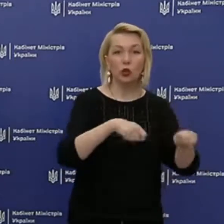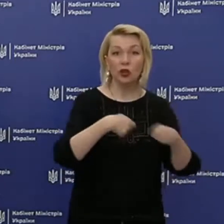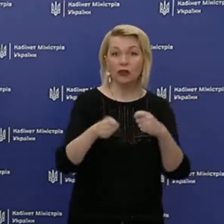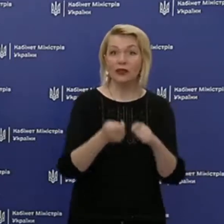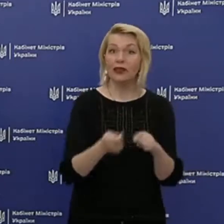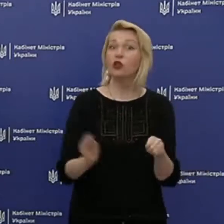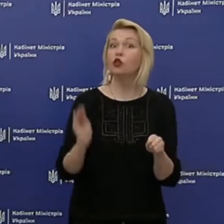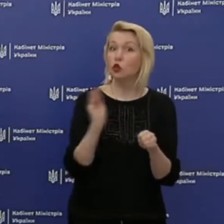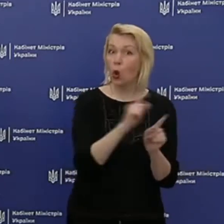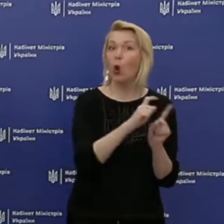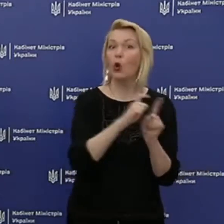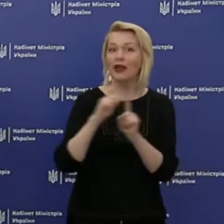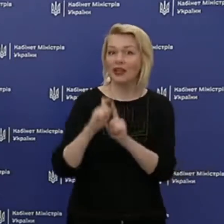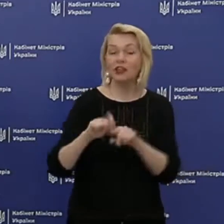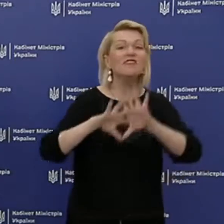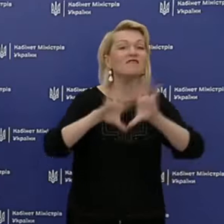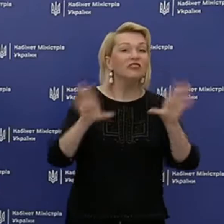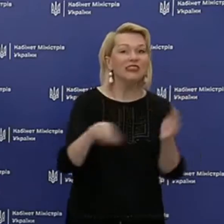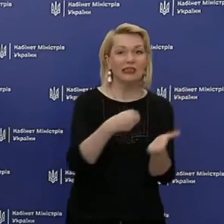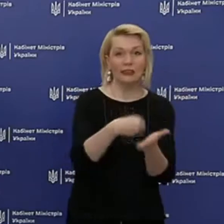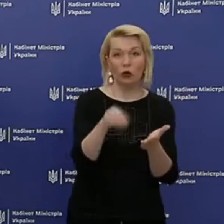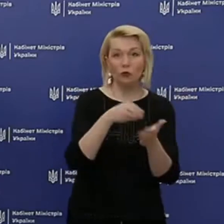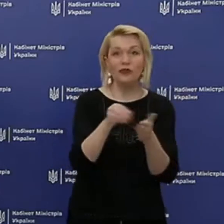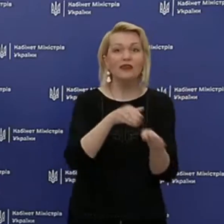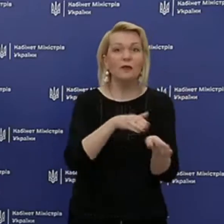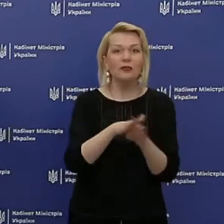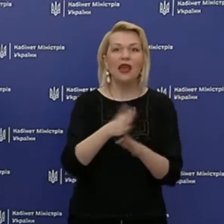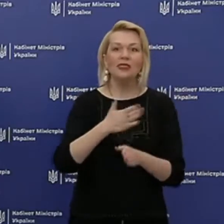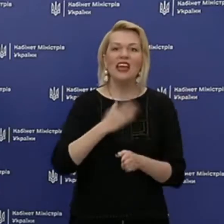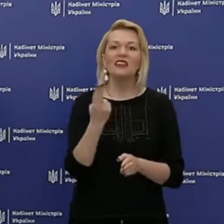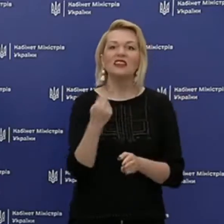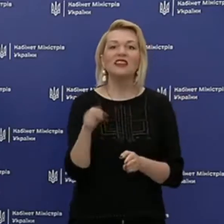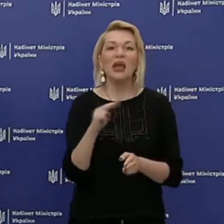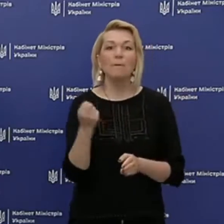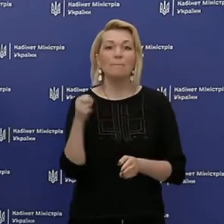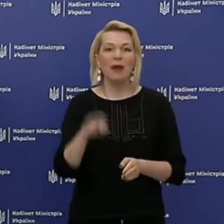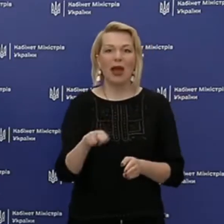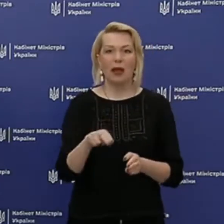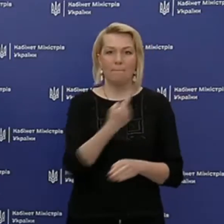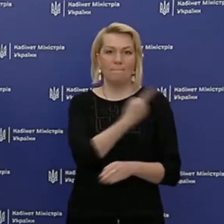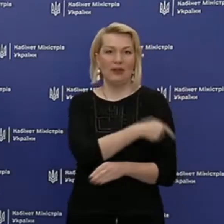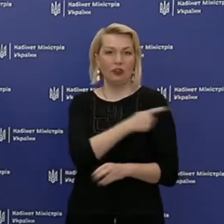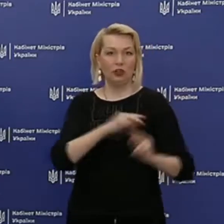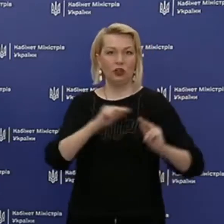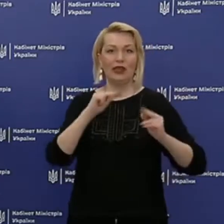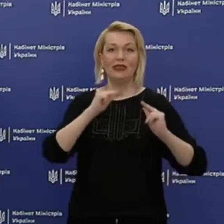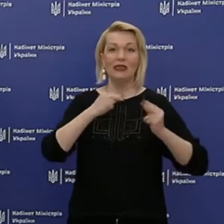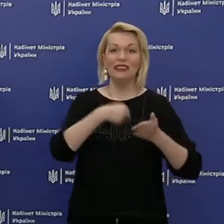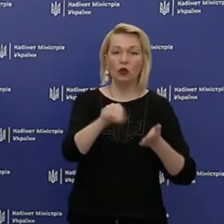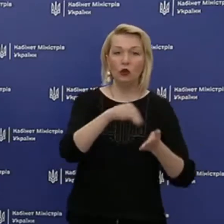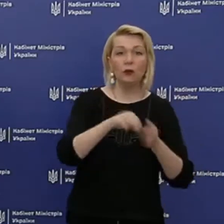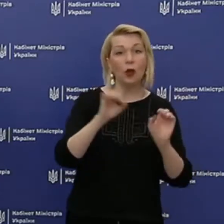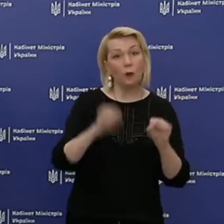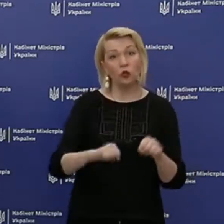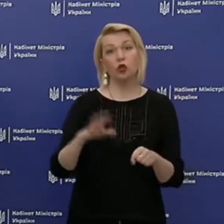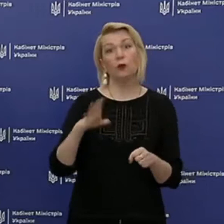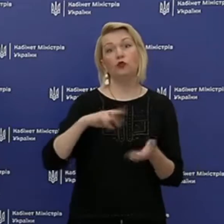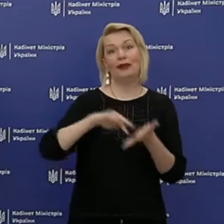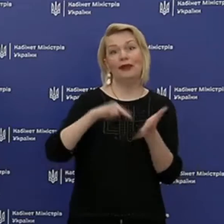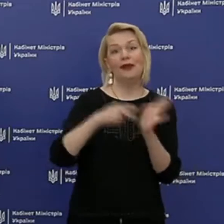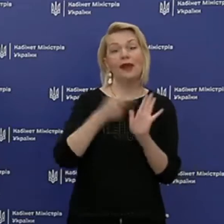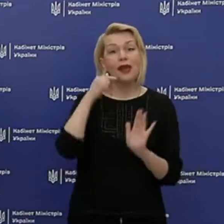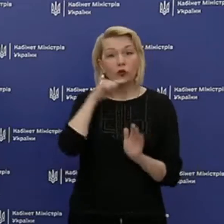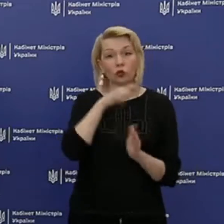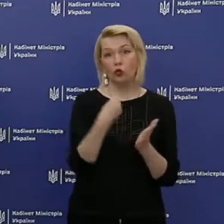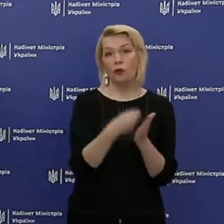речі, всі закупівлі здійснює наша ДП медичні закупівлі, у нас може бути економія коштів, і